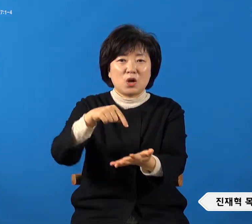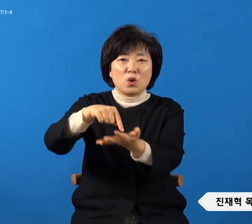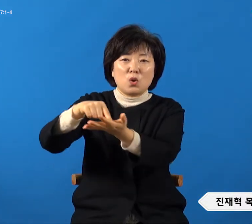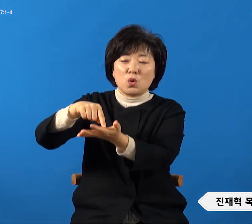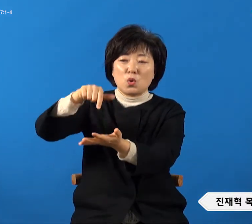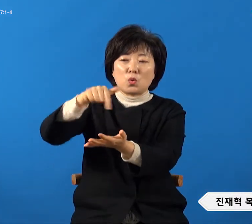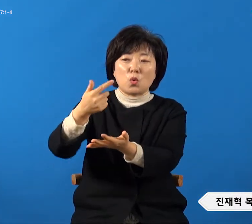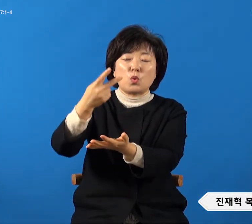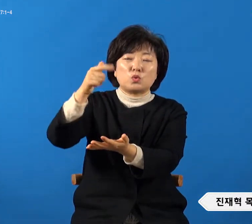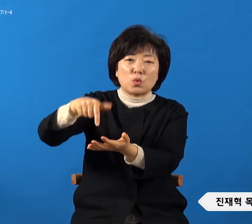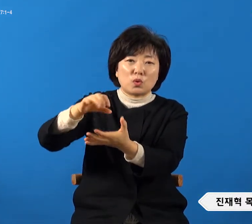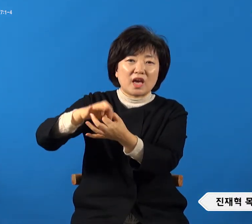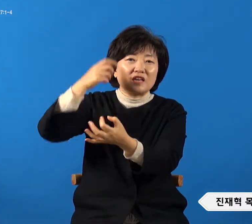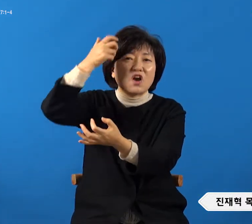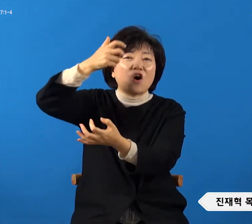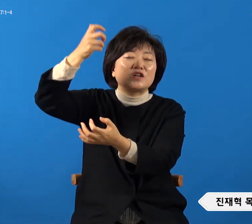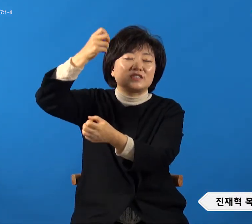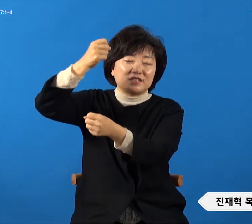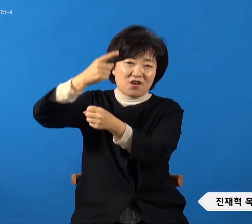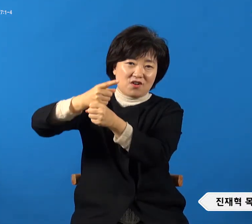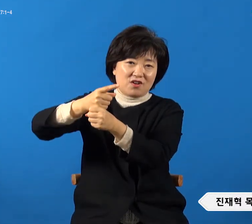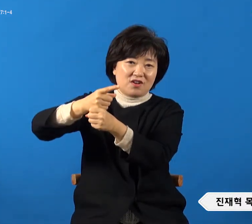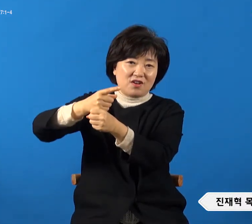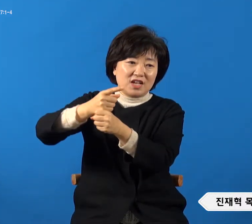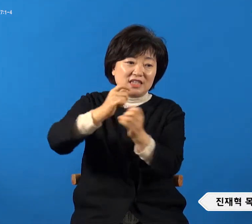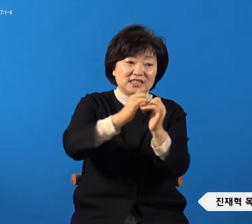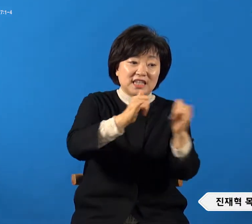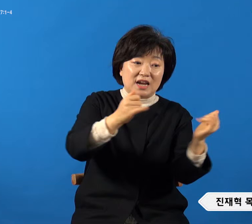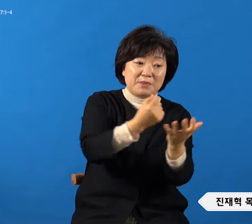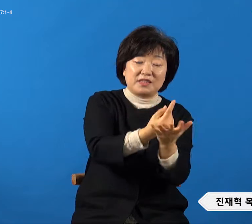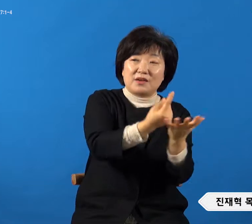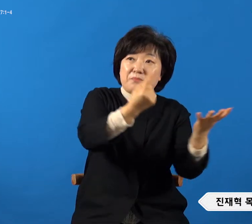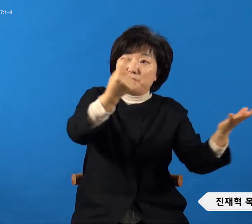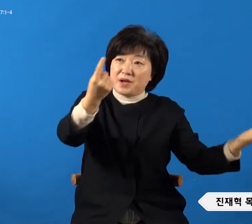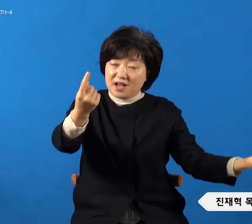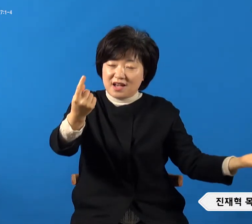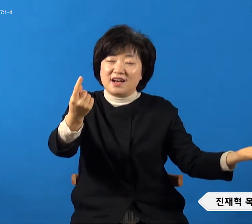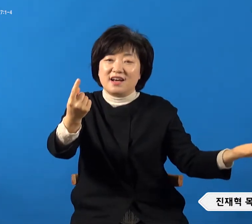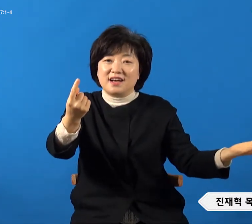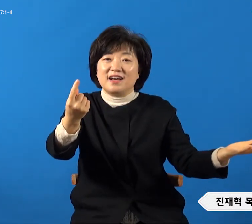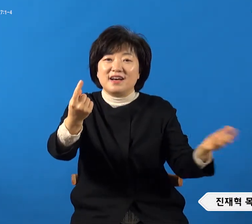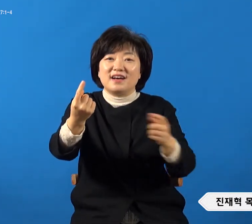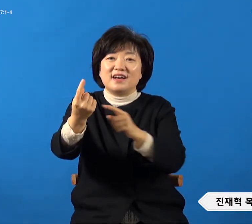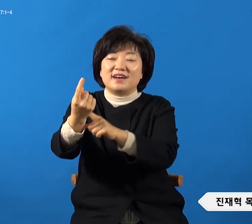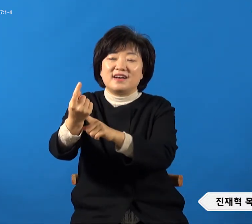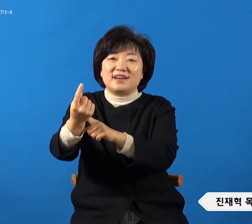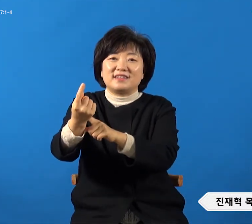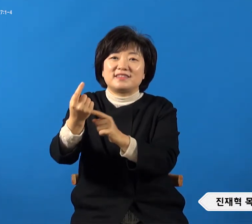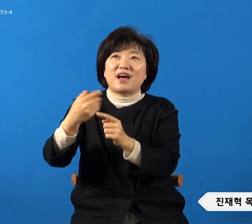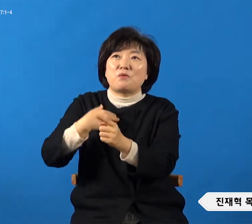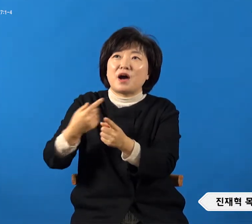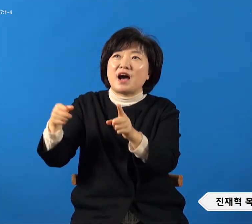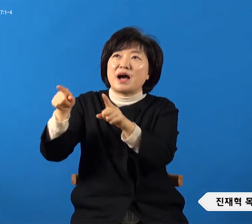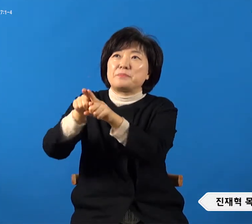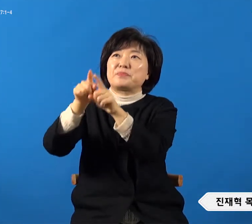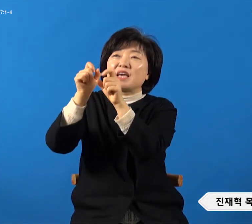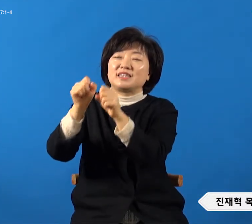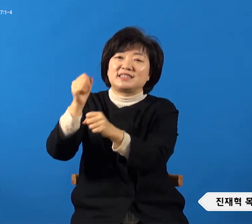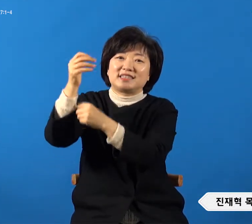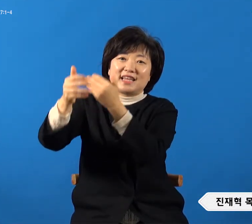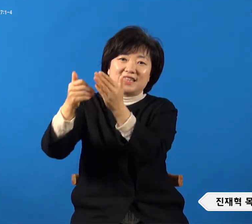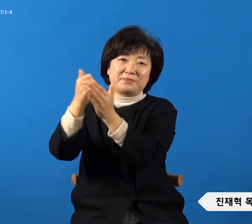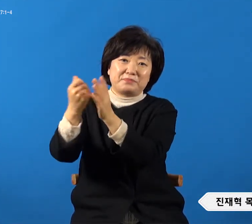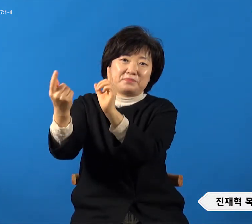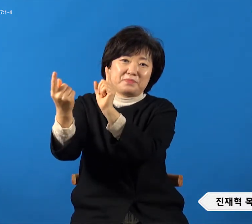고독의 영성, 사람들과 떨어져 있지만 혼자 있는 것 같지만 홀로 있는 그곳에 나와 함께 하시는